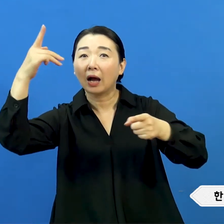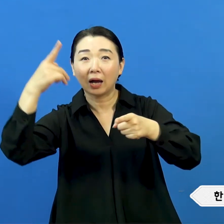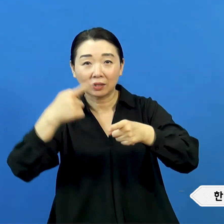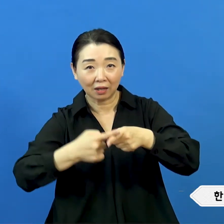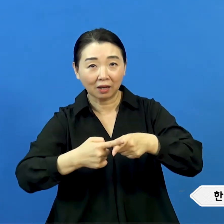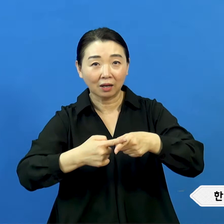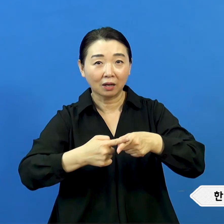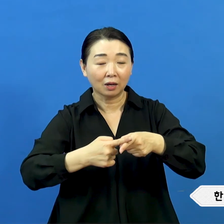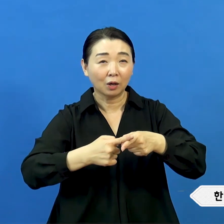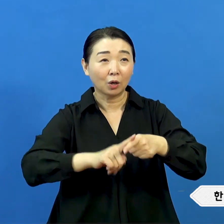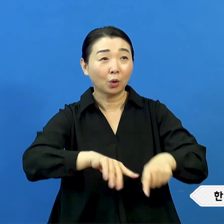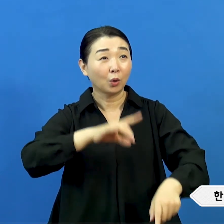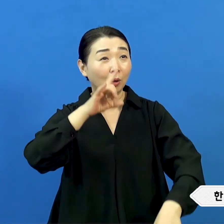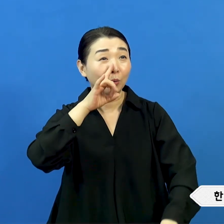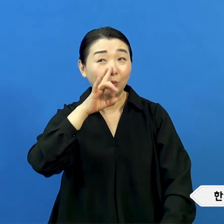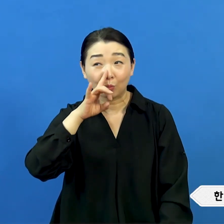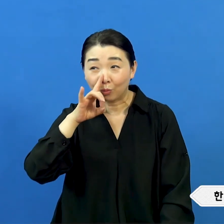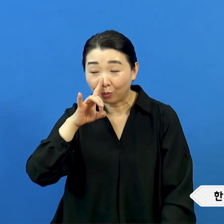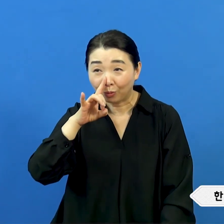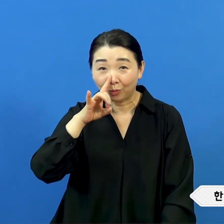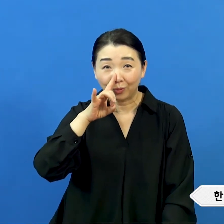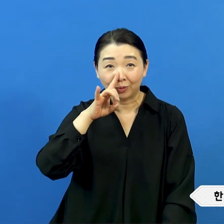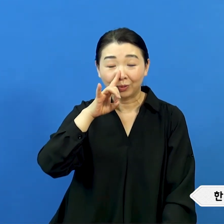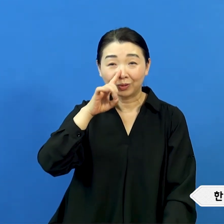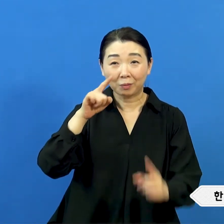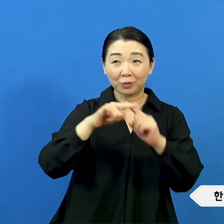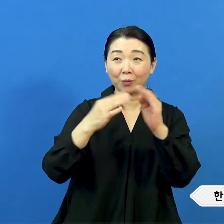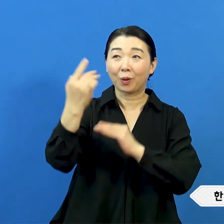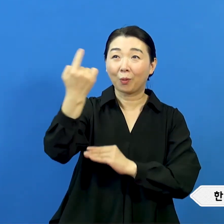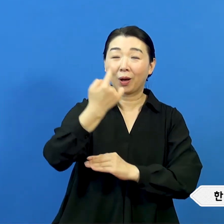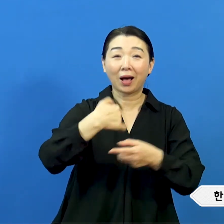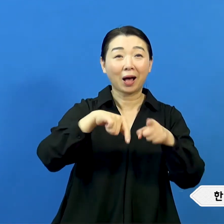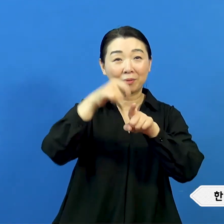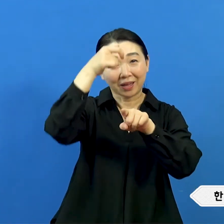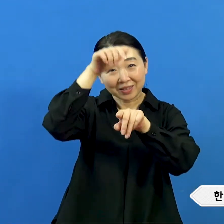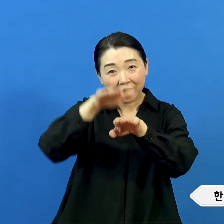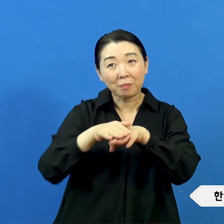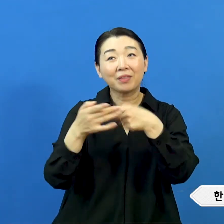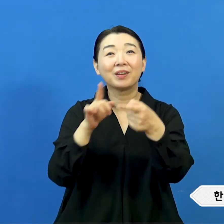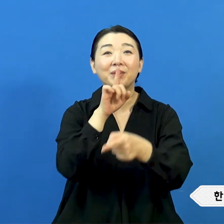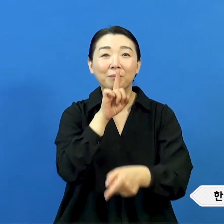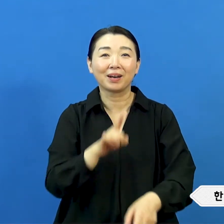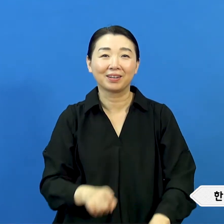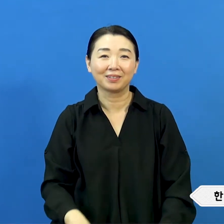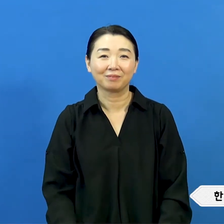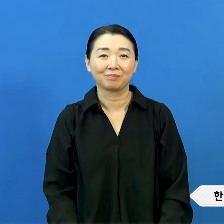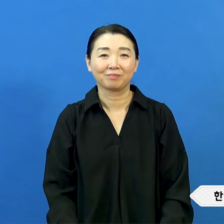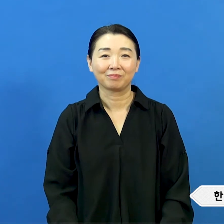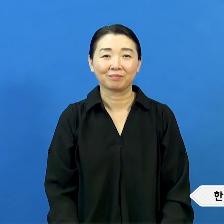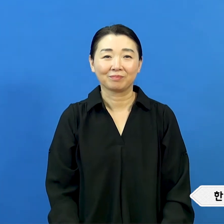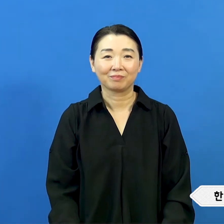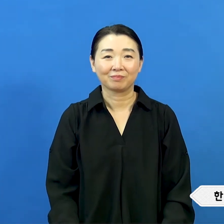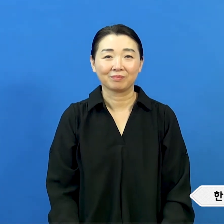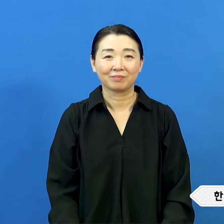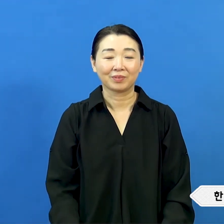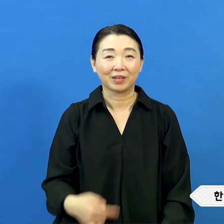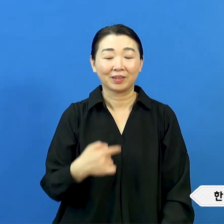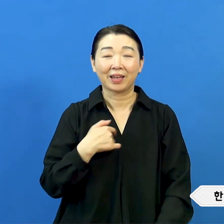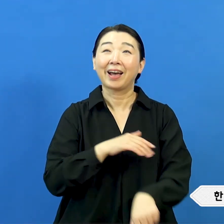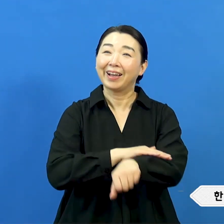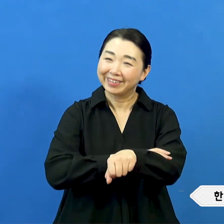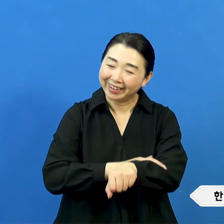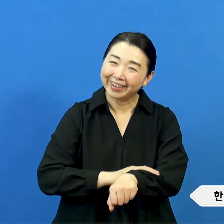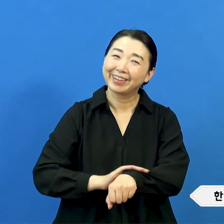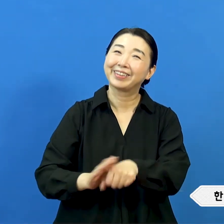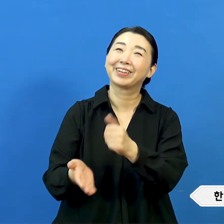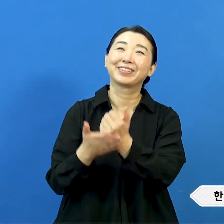하다가 호기심이 나서 그래 이 본당에 들어와서 자기도 같이 예배를 드렸다고 합니다. 제가 잘했다고